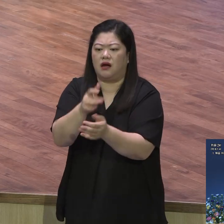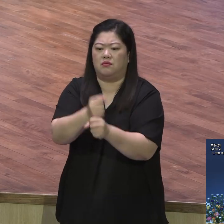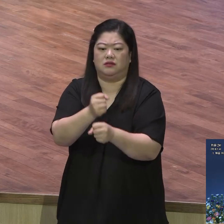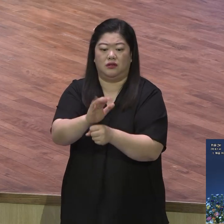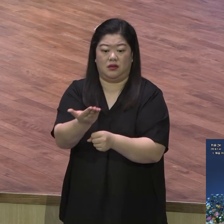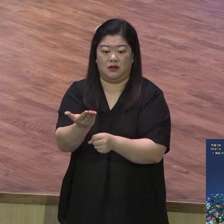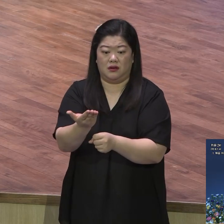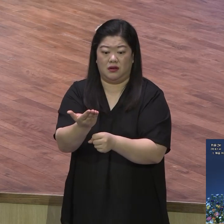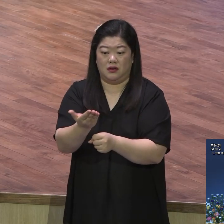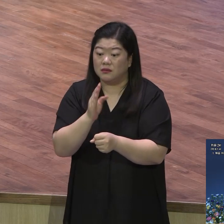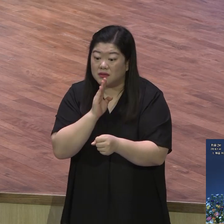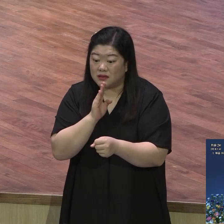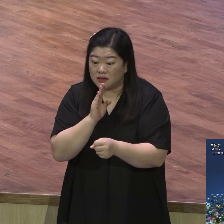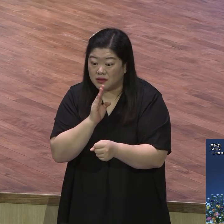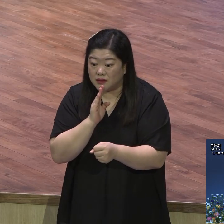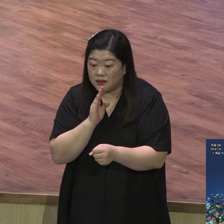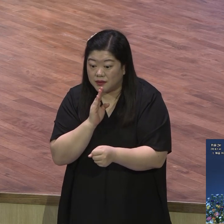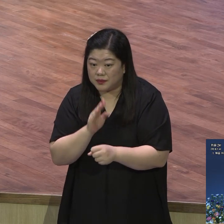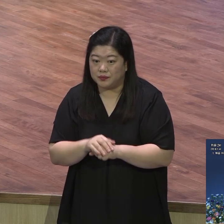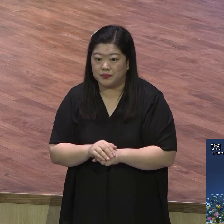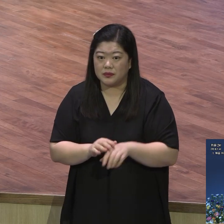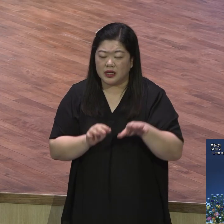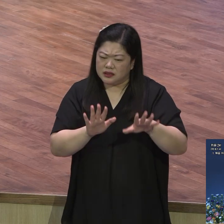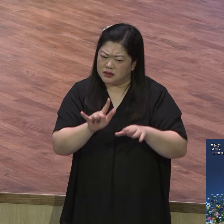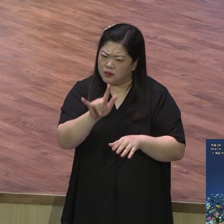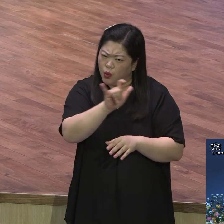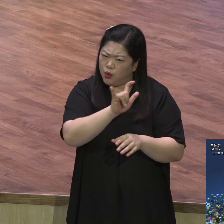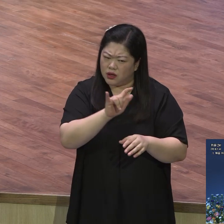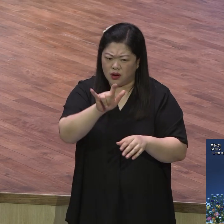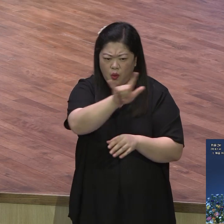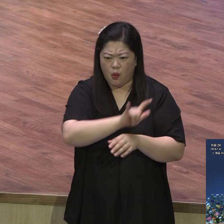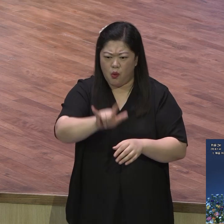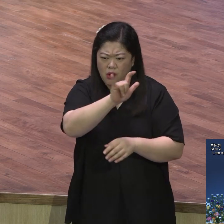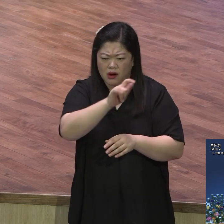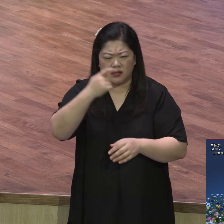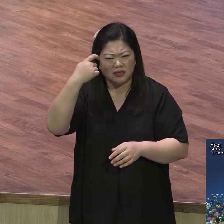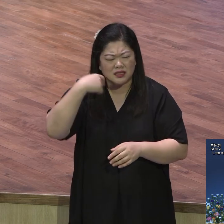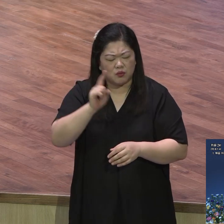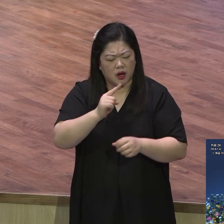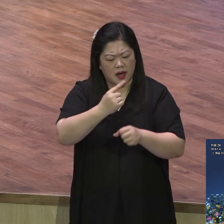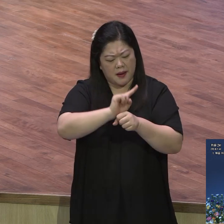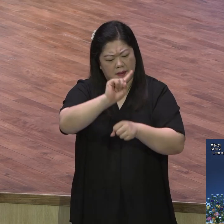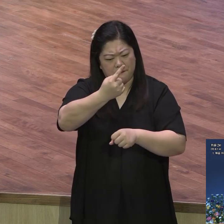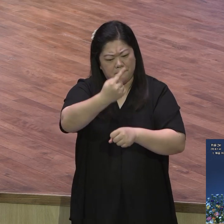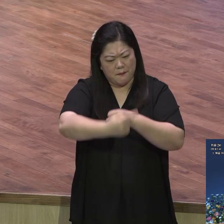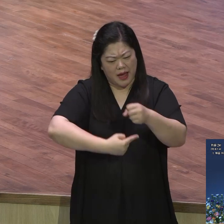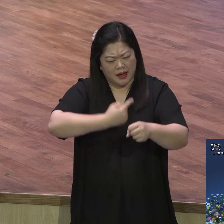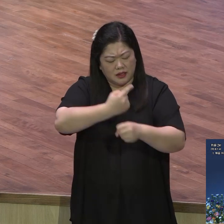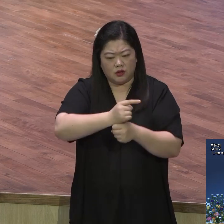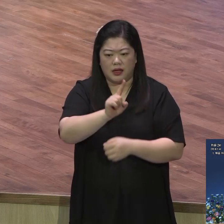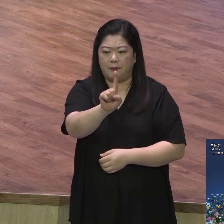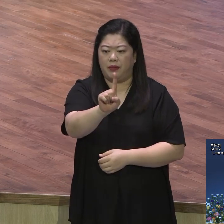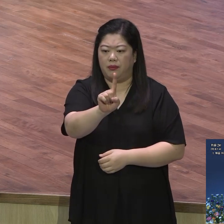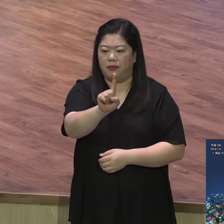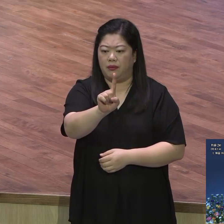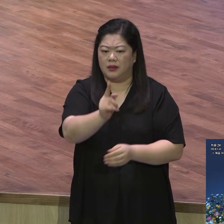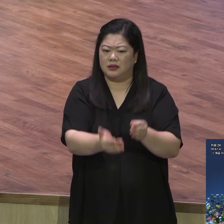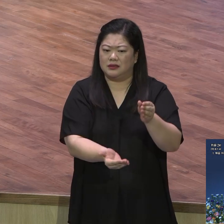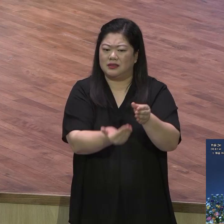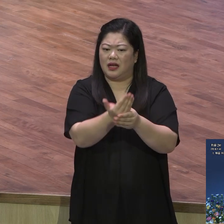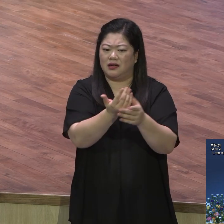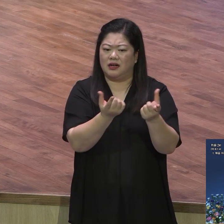백년에 한번 올까 말까 한 이 바이러스다. 이 바이러스는 수십 년 갈 것이다. 죽었어,